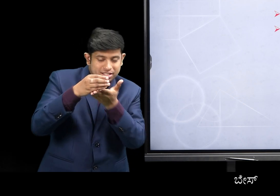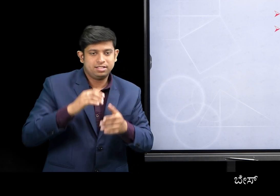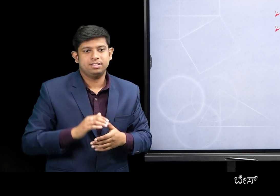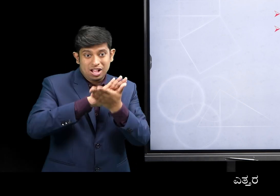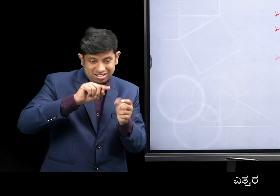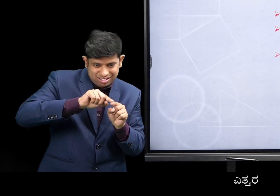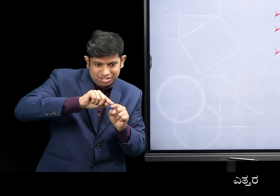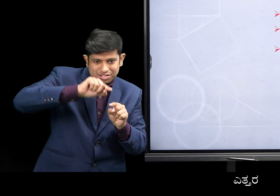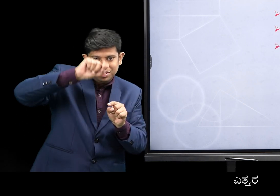ಎತ್ತರ,